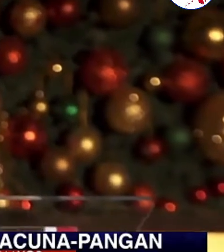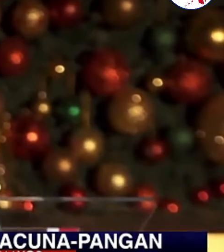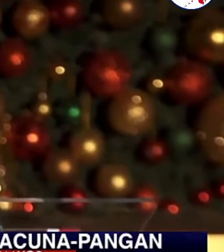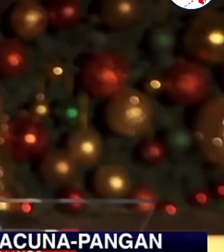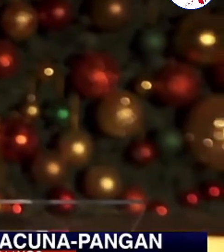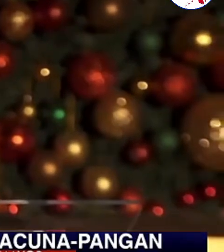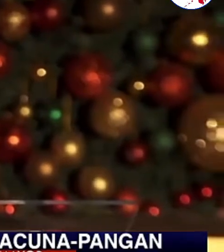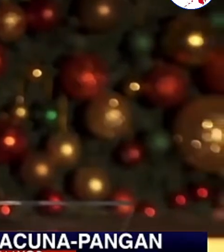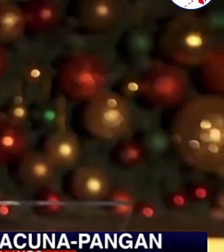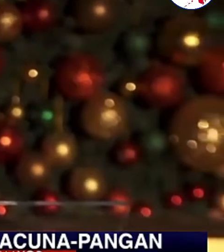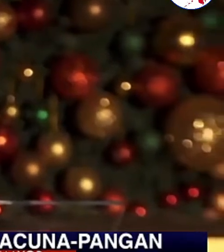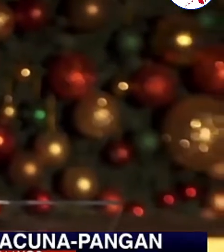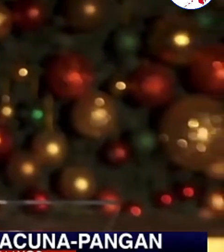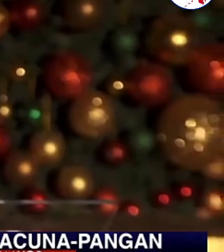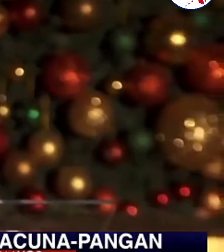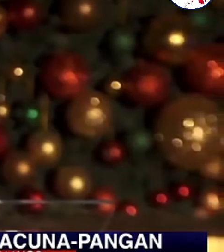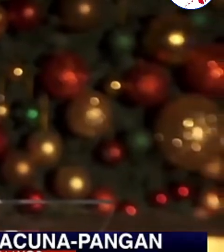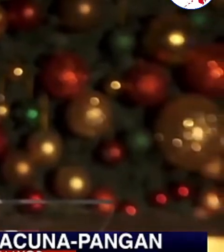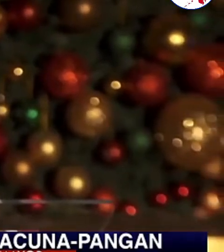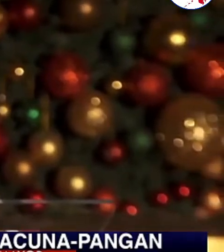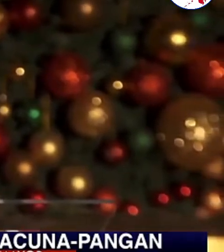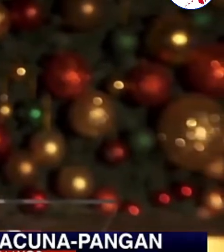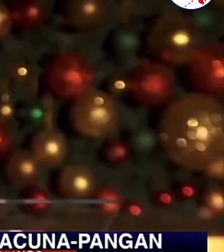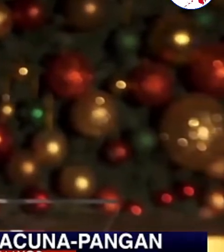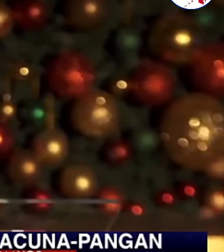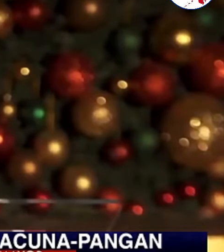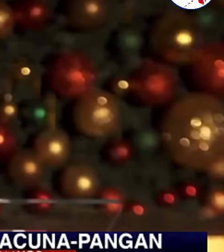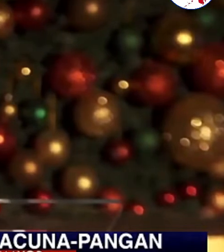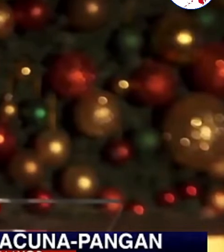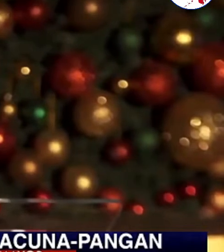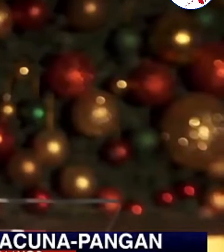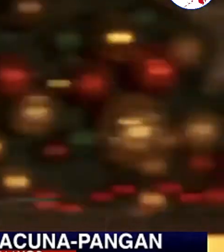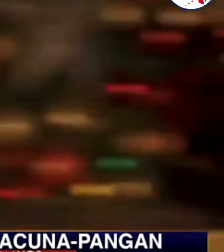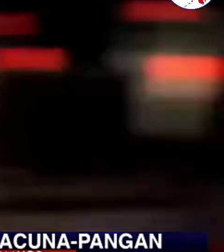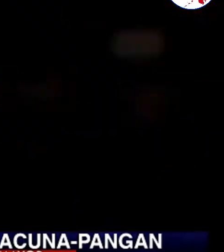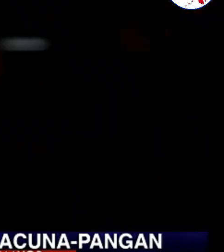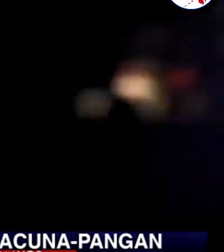alkalde, Francisco Isko Moreno Domagoso.